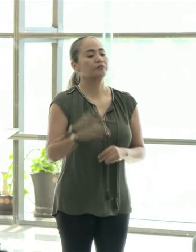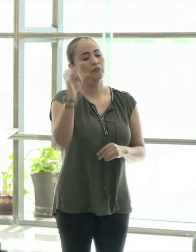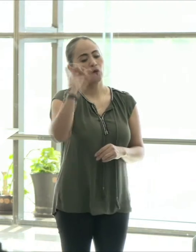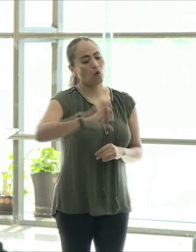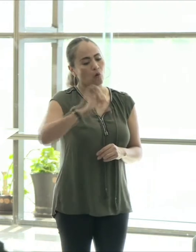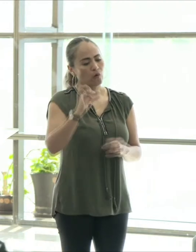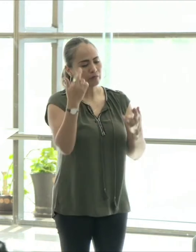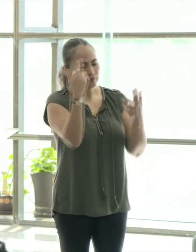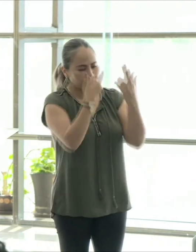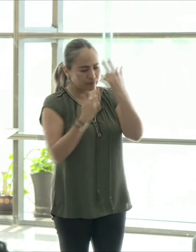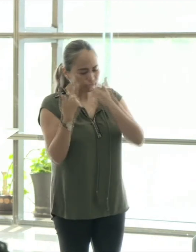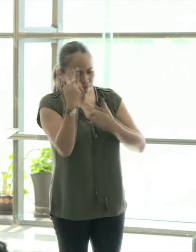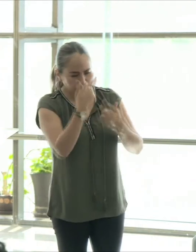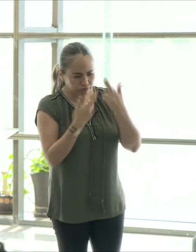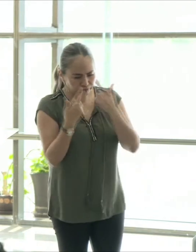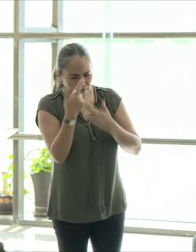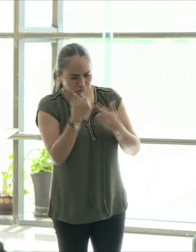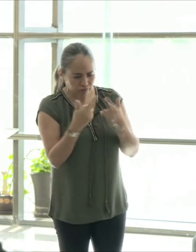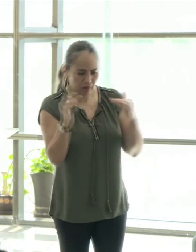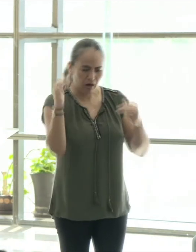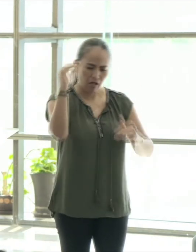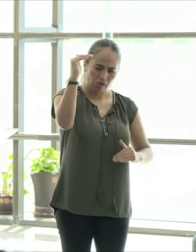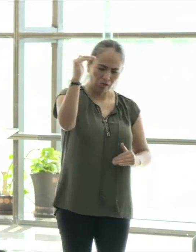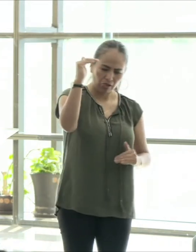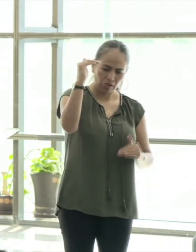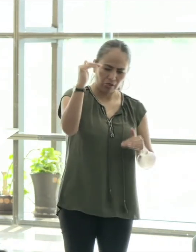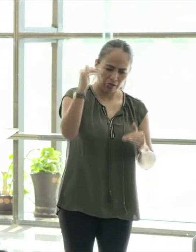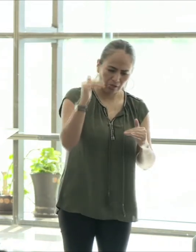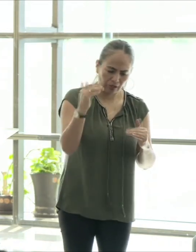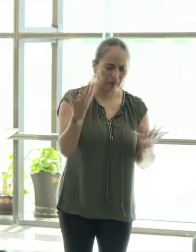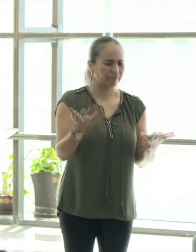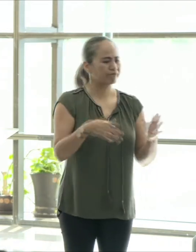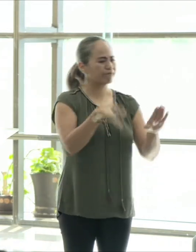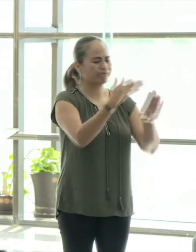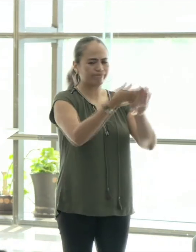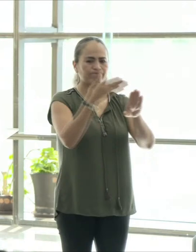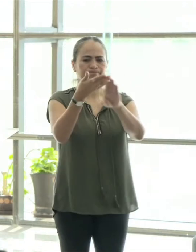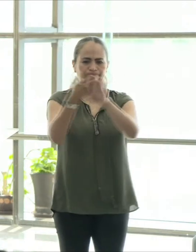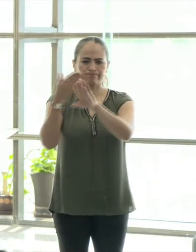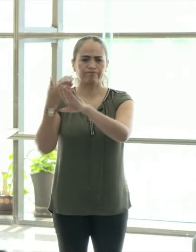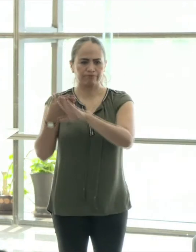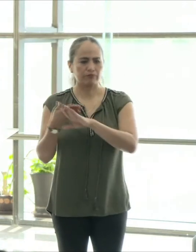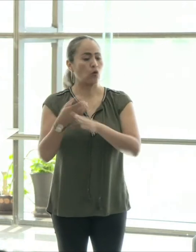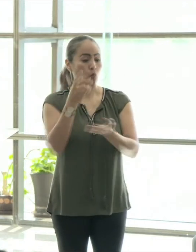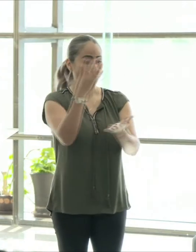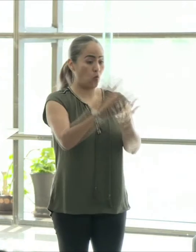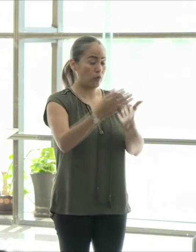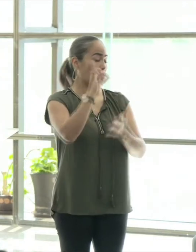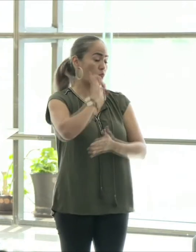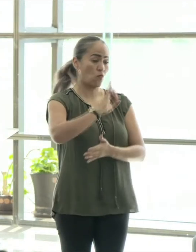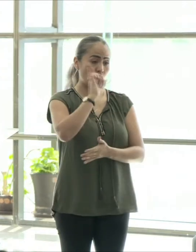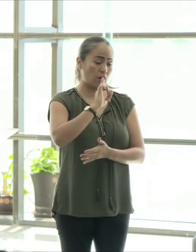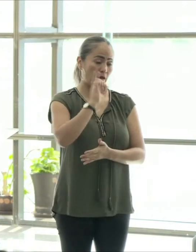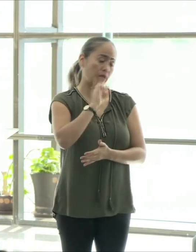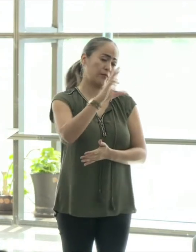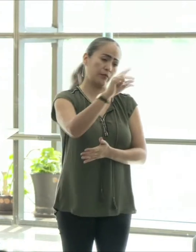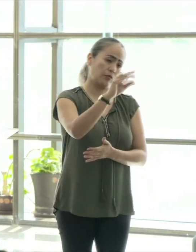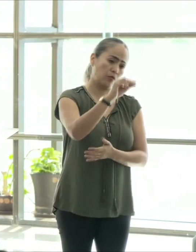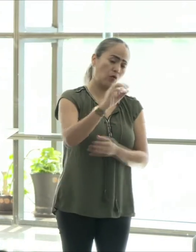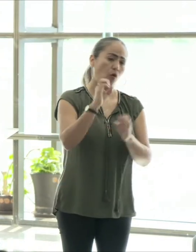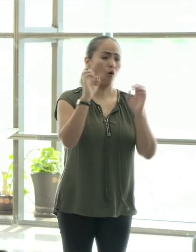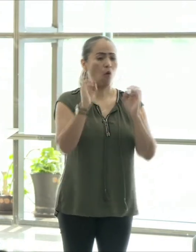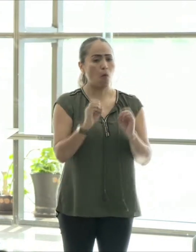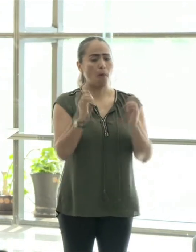análisis que abona el cierre de esa brecha que nos afecta a todos no solo a las mujeres y no solo a las